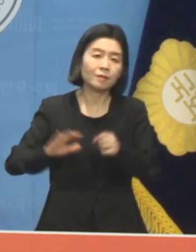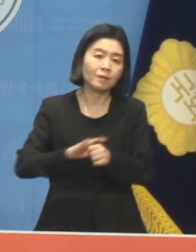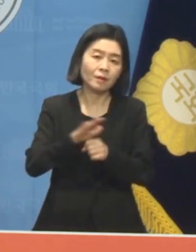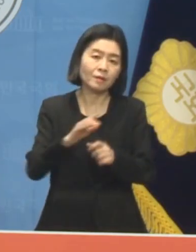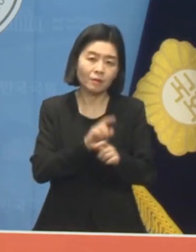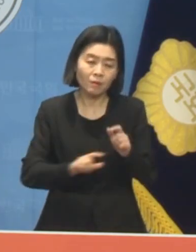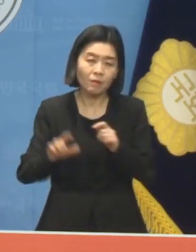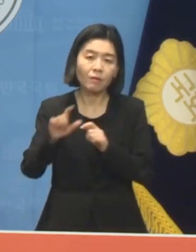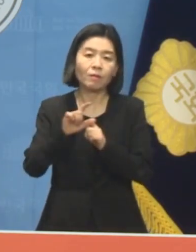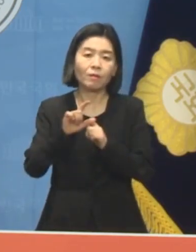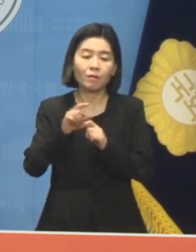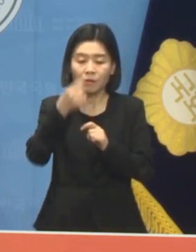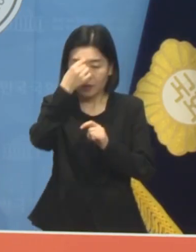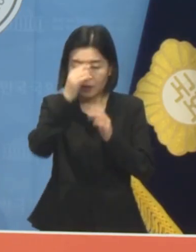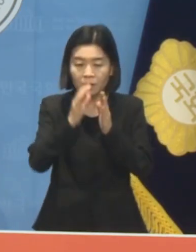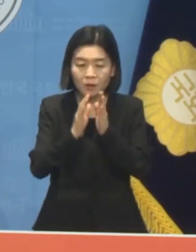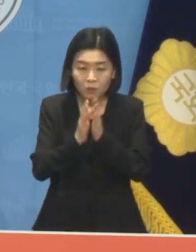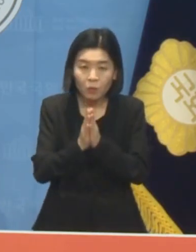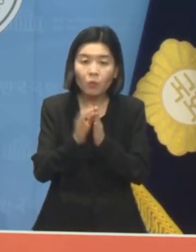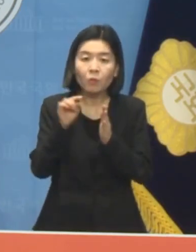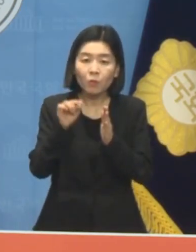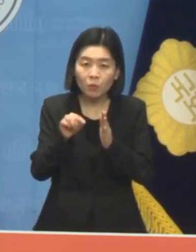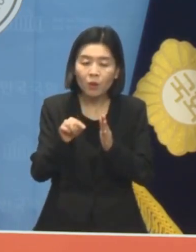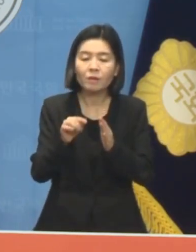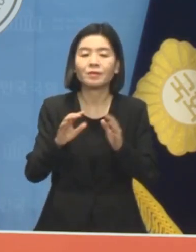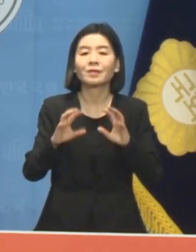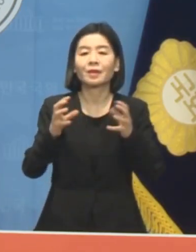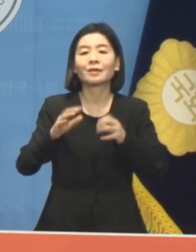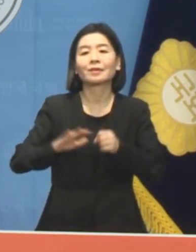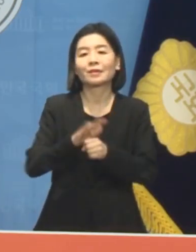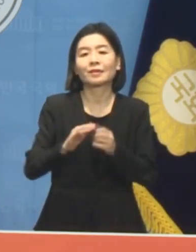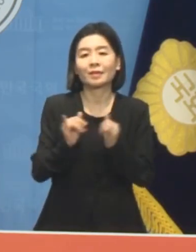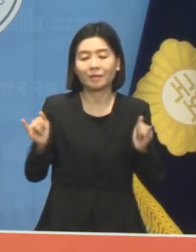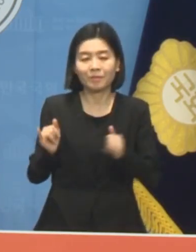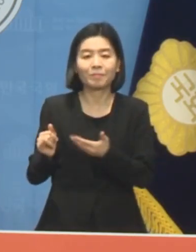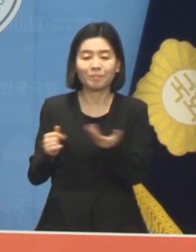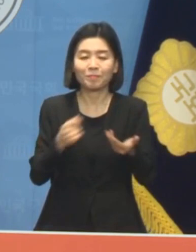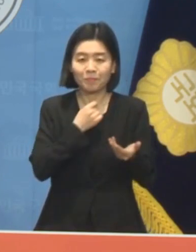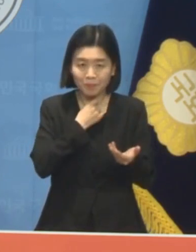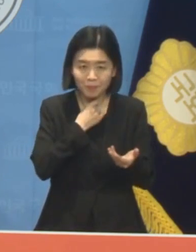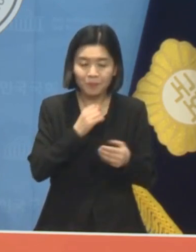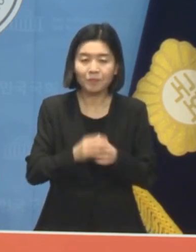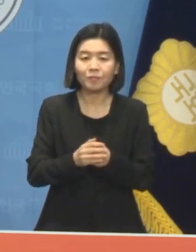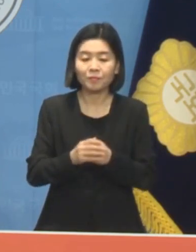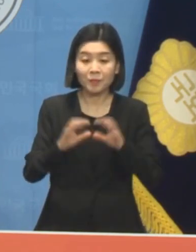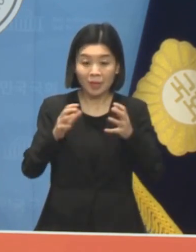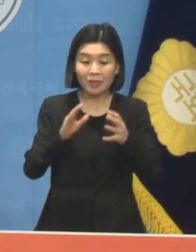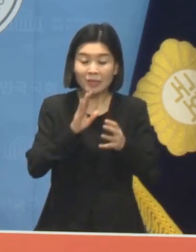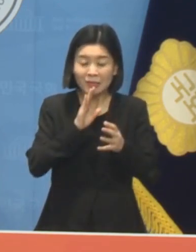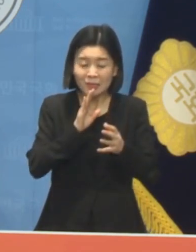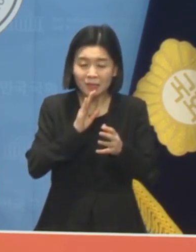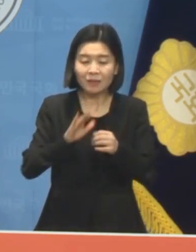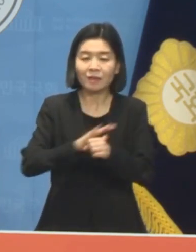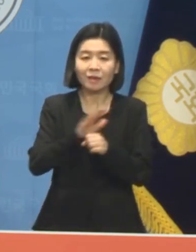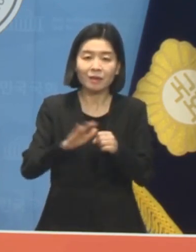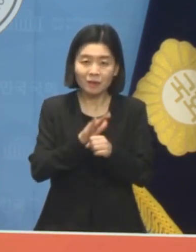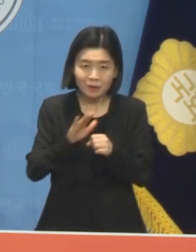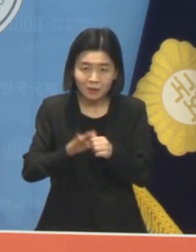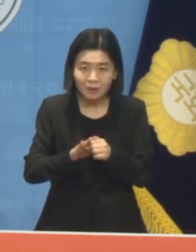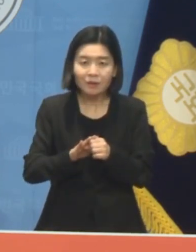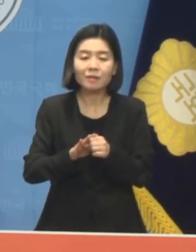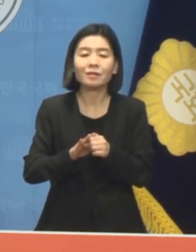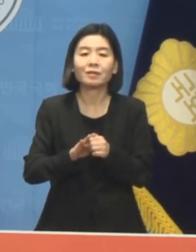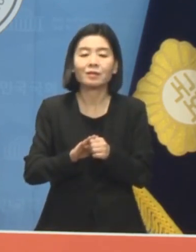사랑하고 기도하는 애국자들이 되어야 할 줄 믿습니다. 나라를 진심으로 사랑하는